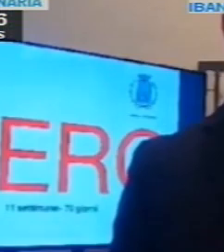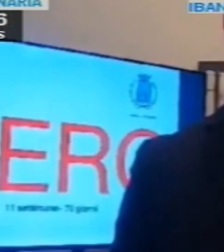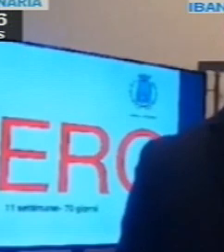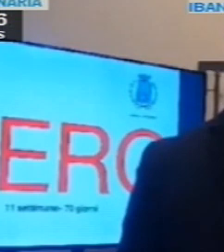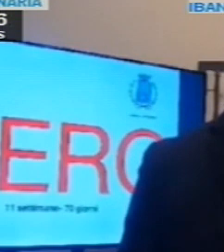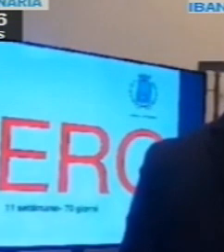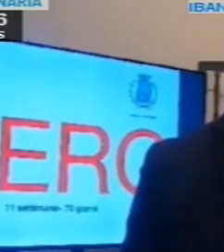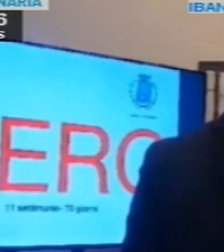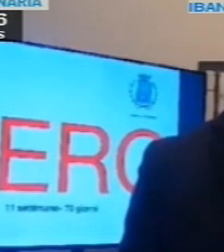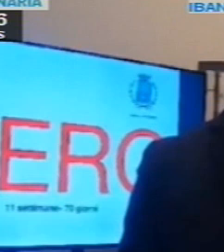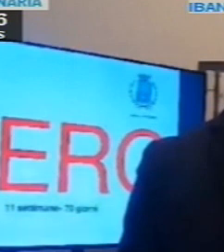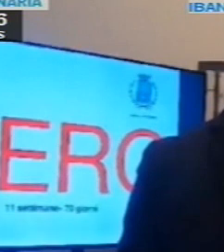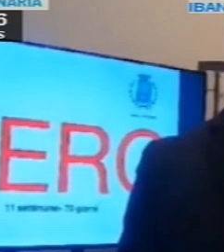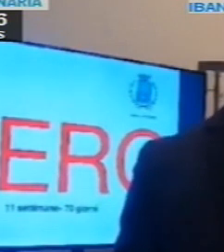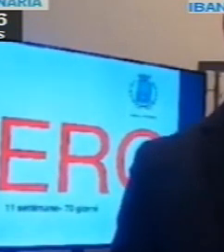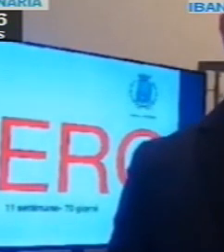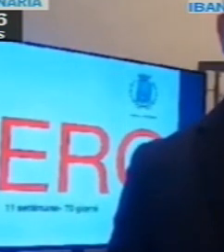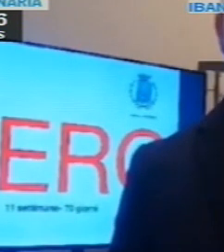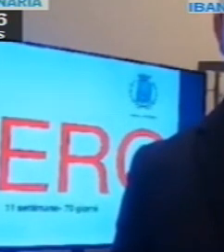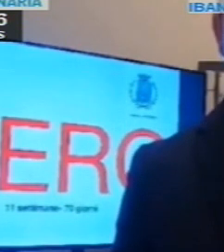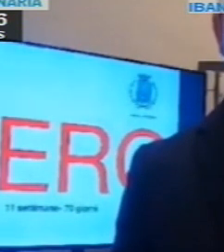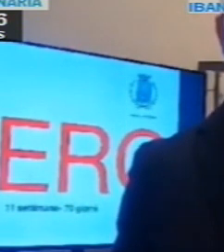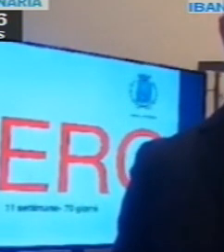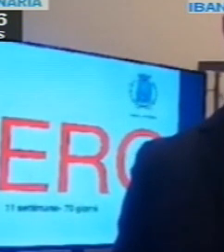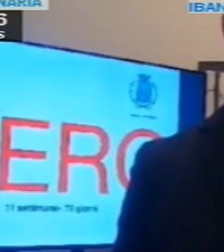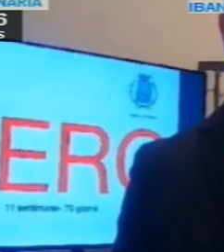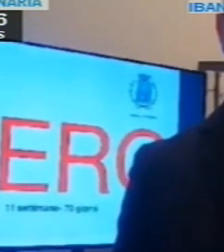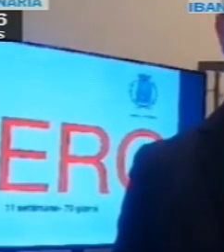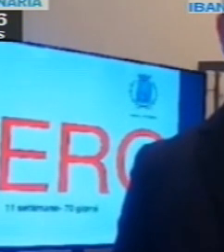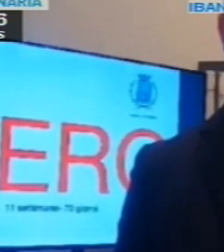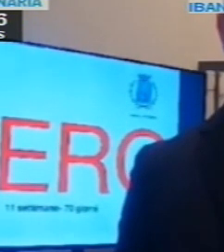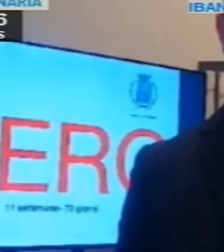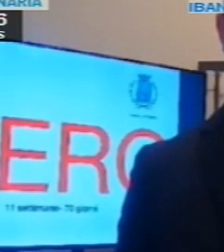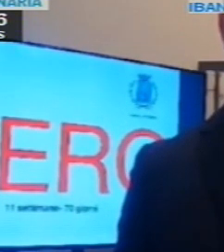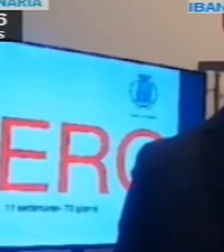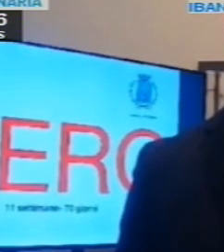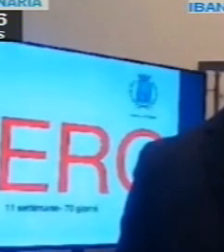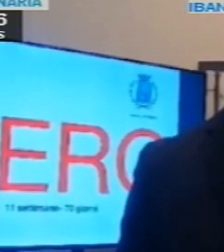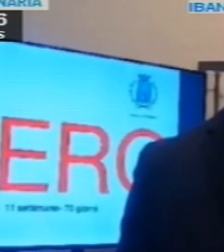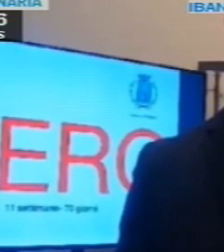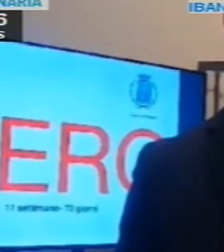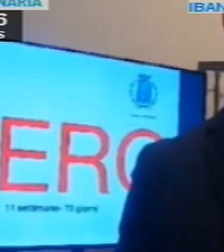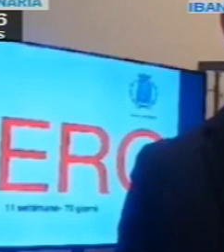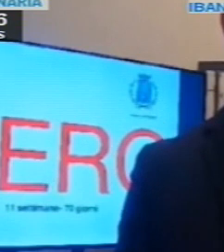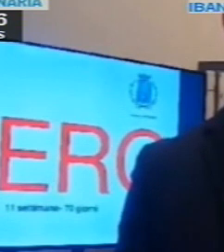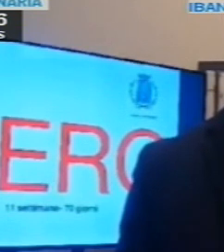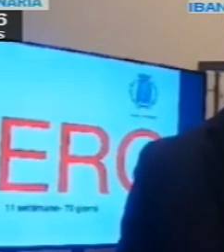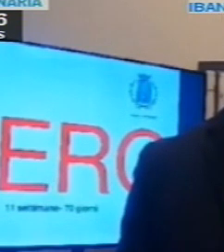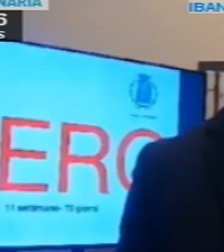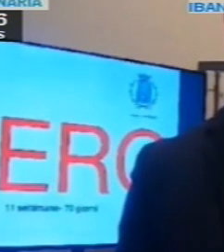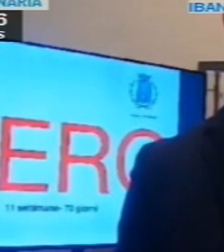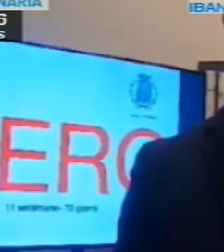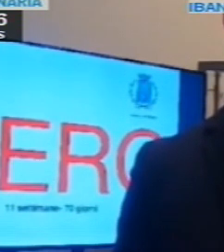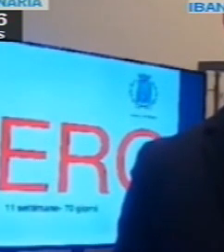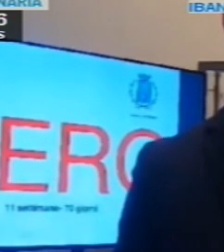2 giorni la gente potrà muoversi di più e di conseguenza i dispositivi devono essere a disposizione di ognuno